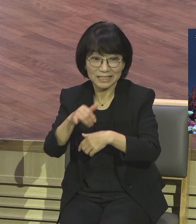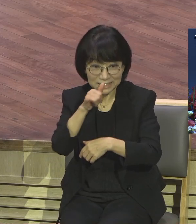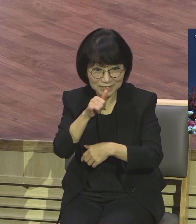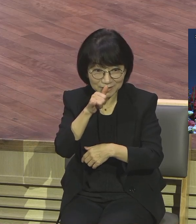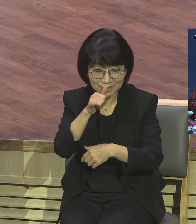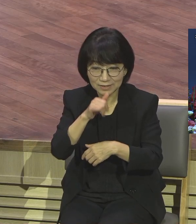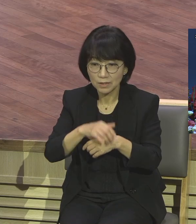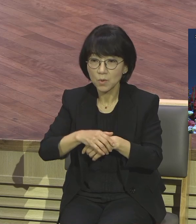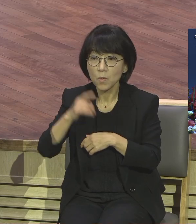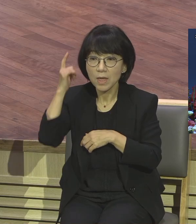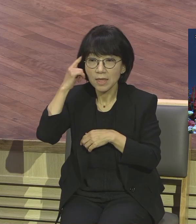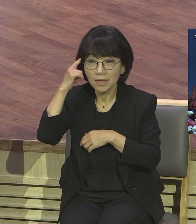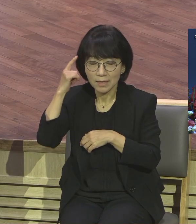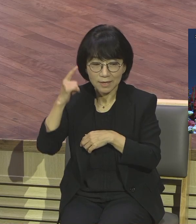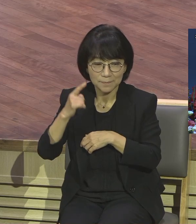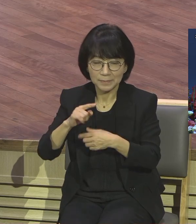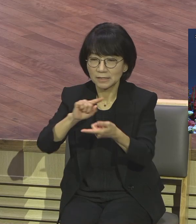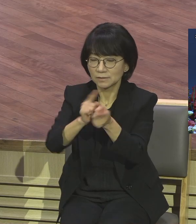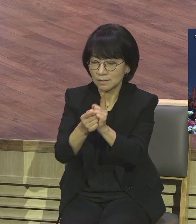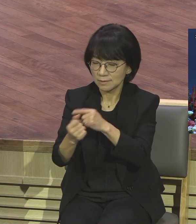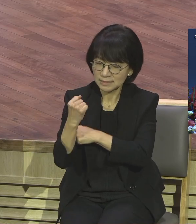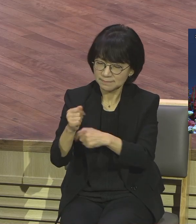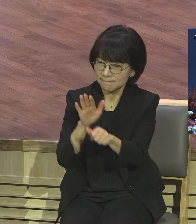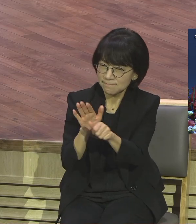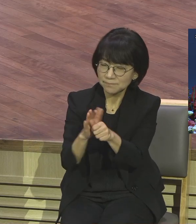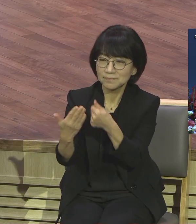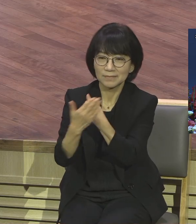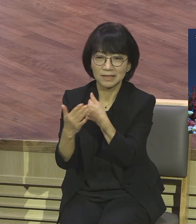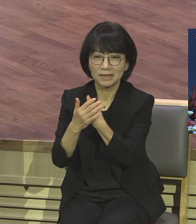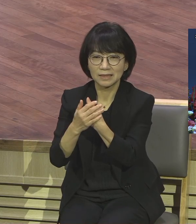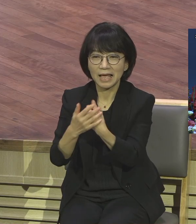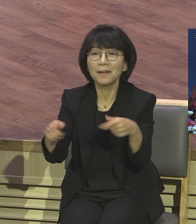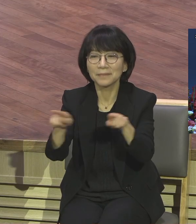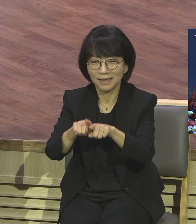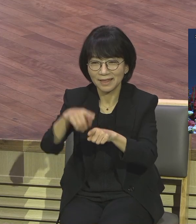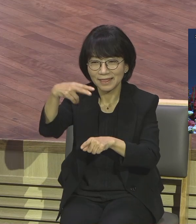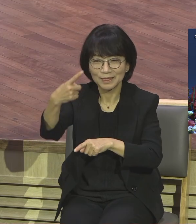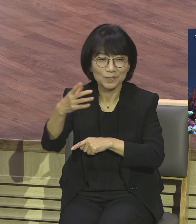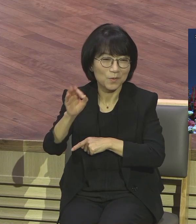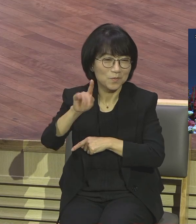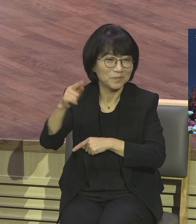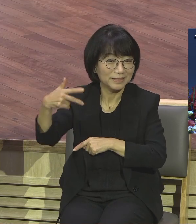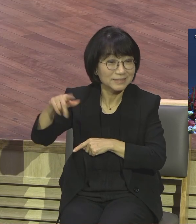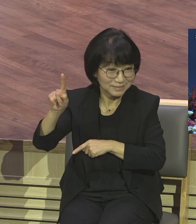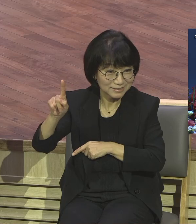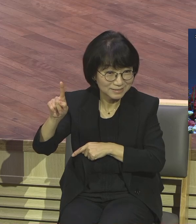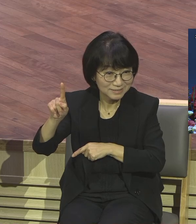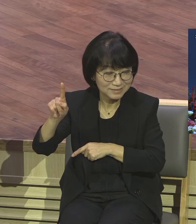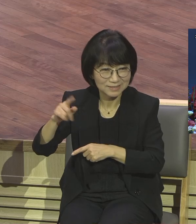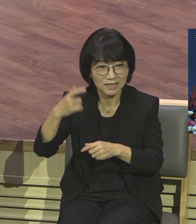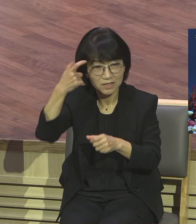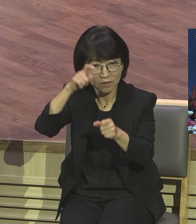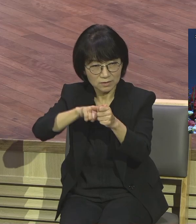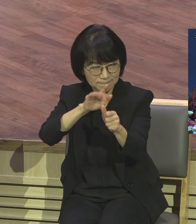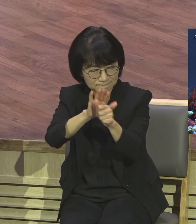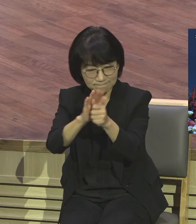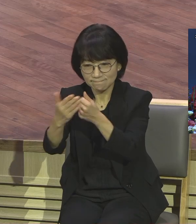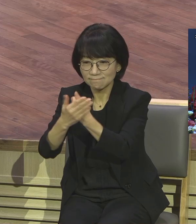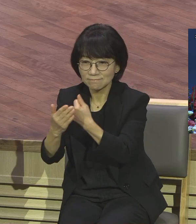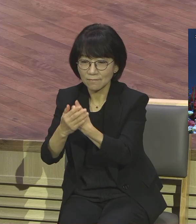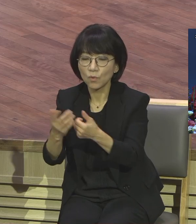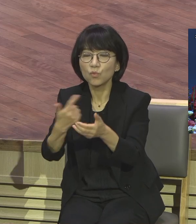국들이 다 있냐, 뭐 힘쳐서 서로 힘을 합쳐서 동반자 되라고. 아멘. 영적으로 서로 도와주고 서로 힘을 얻고